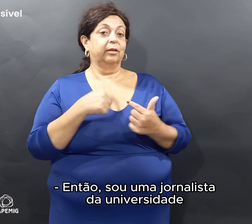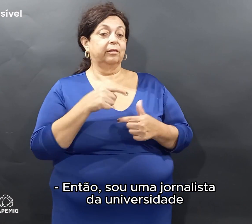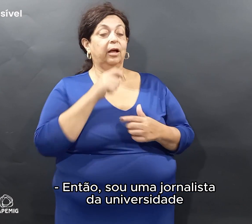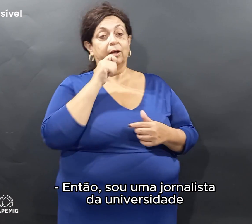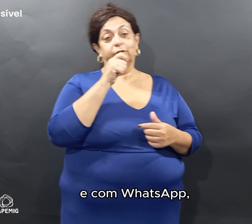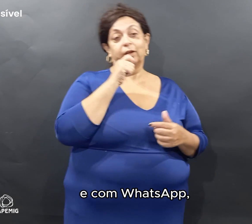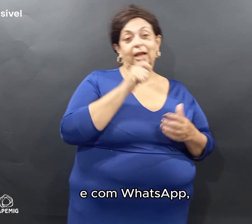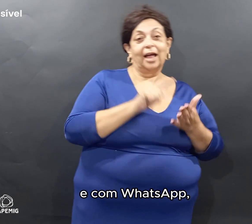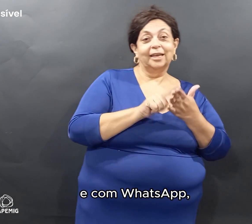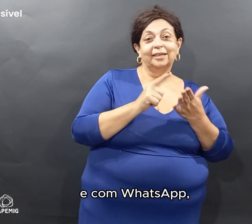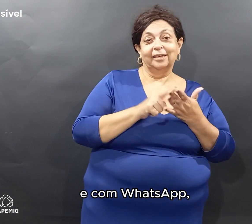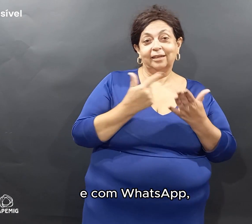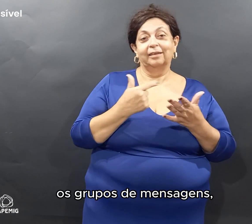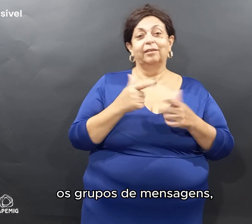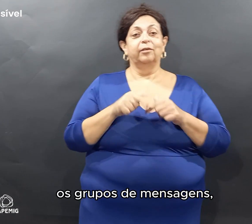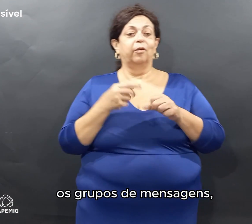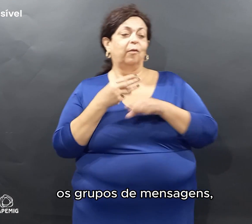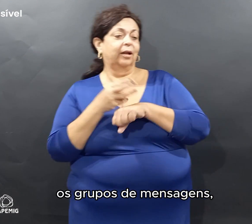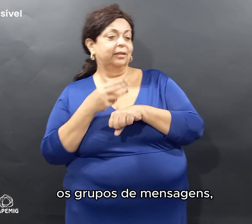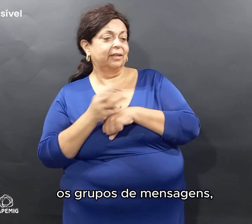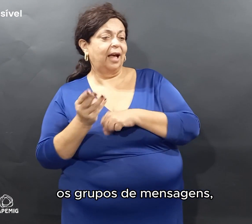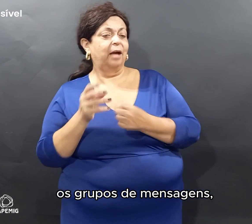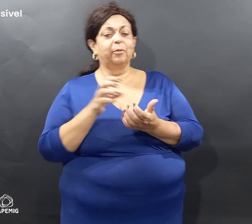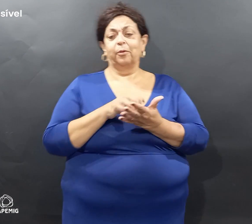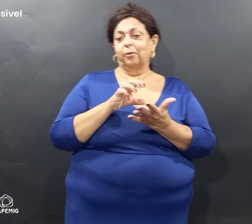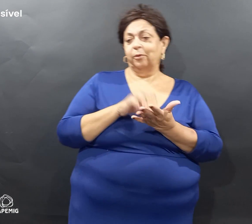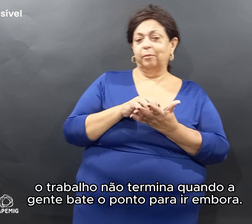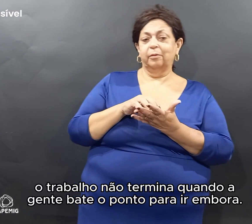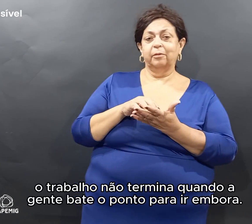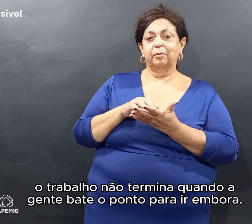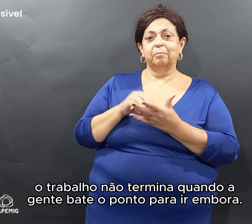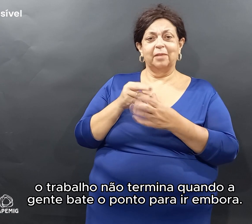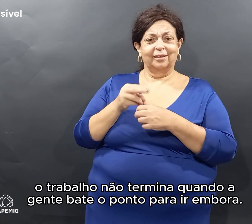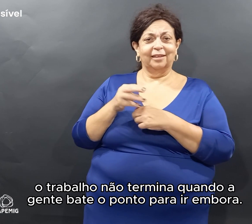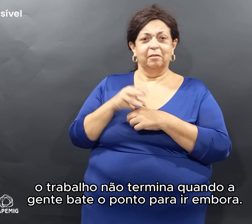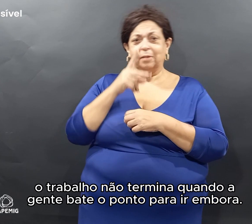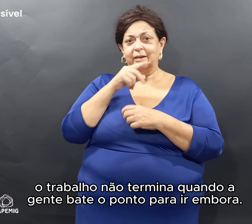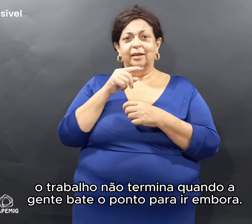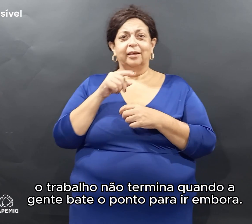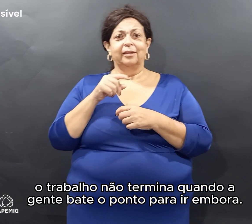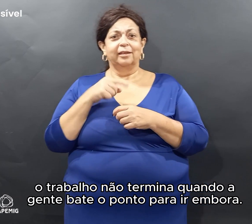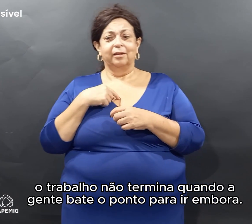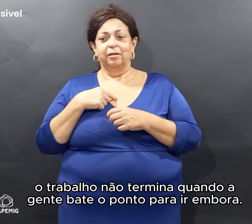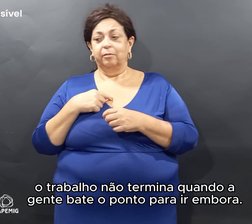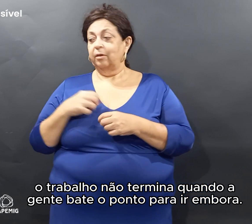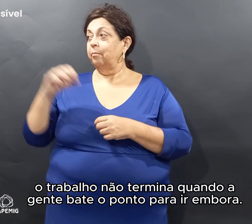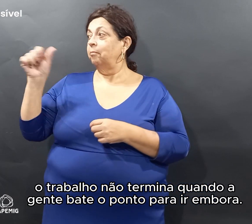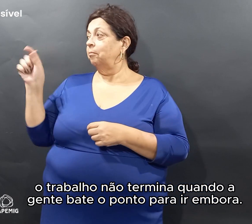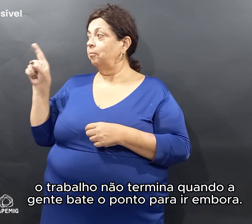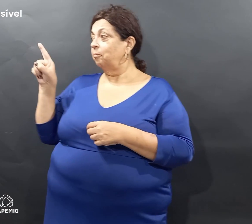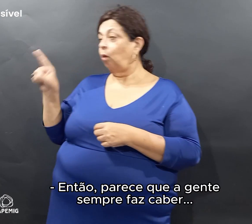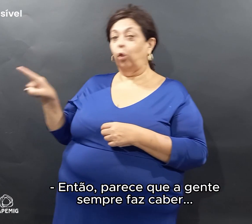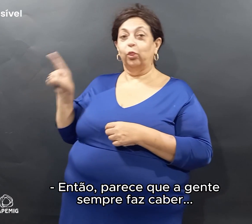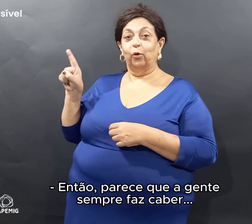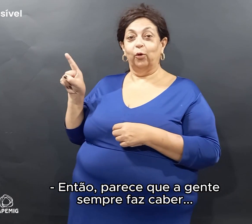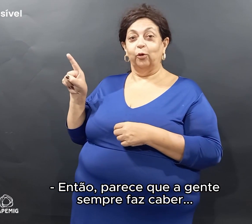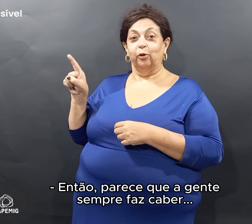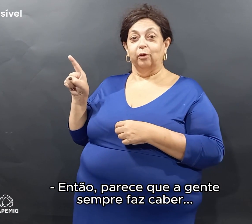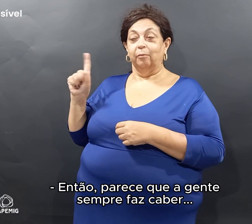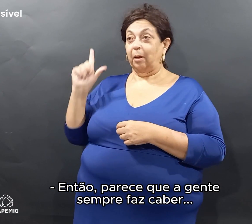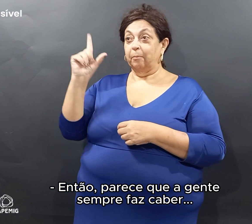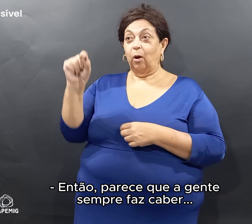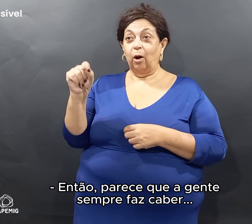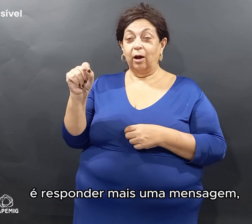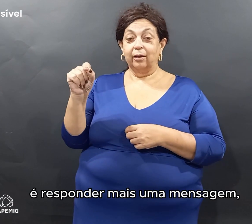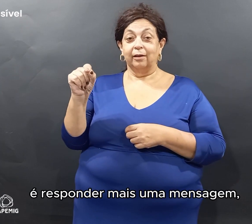da universidade, com o WhatsApp, os grupos de mensagens, o trabalho não termina quando a gente bate o ponto para ir embora. Então, parece que a gente